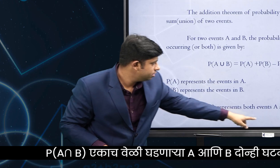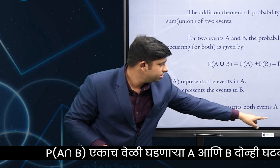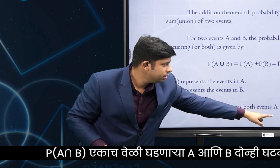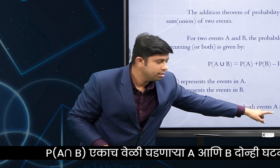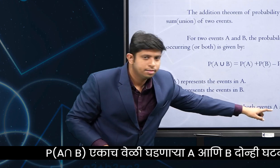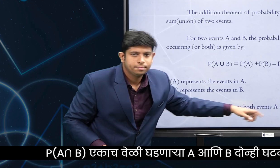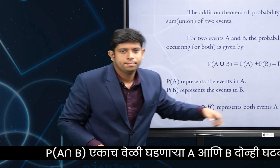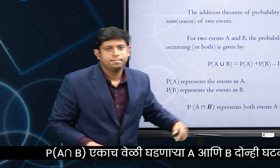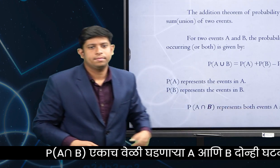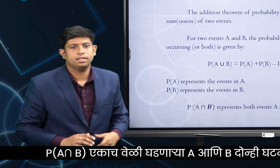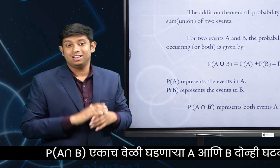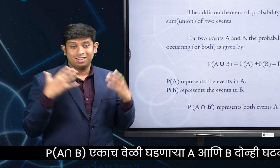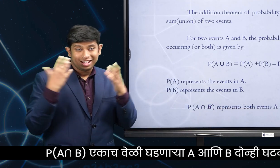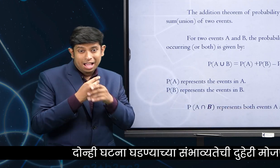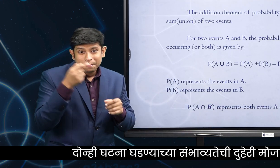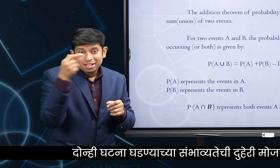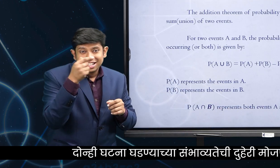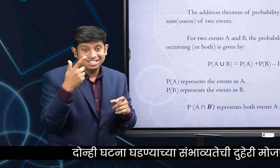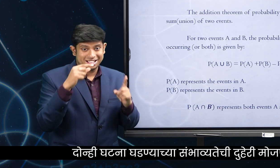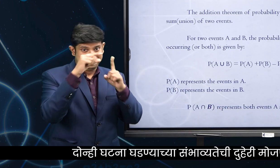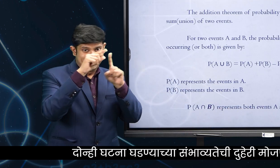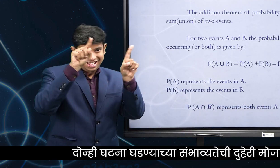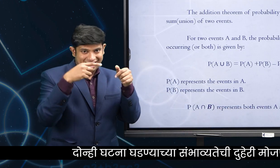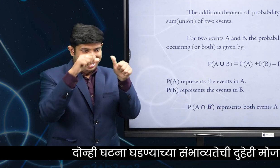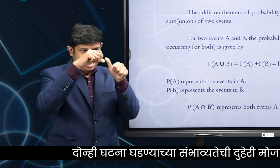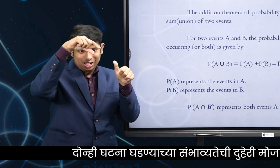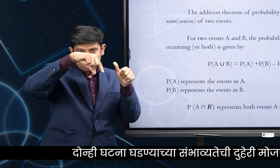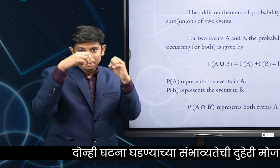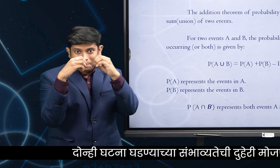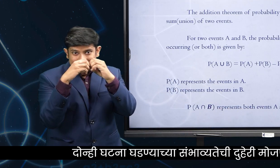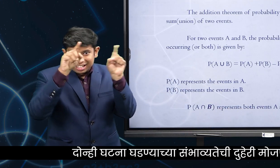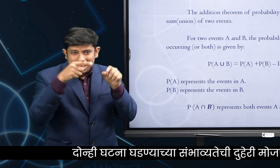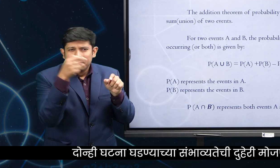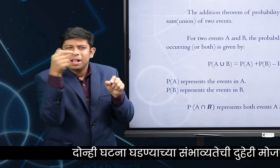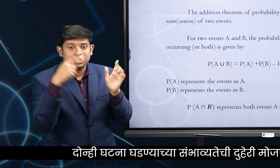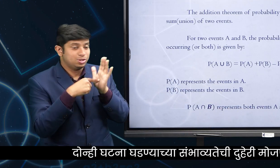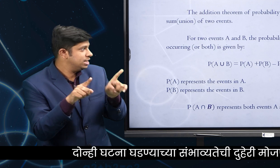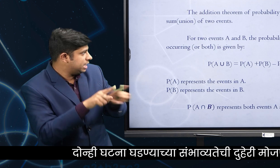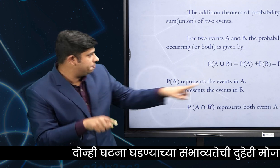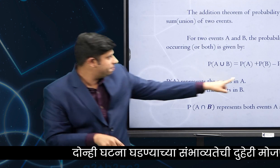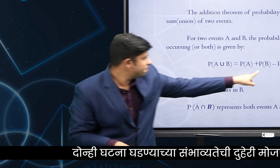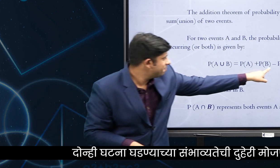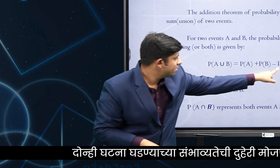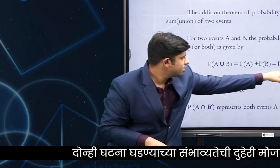घटनांचे प्रतिनिधित्व करतो. दोन्ही घटना घडणाऱ्या संभाव्यतेची दुहेरी मोजणी टाळण्यासाठी